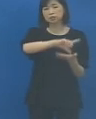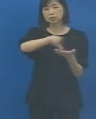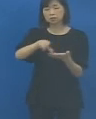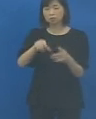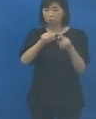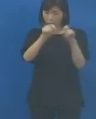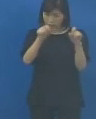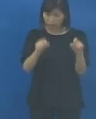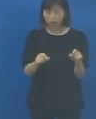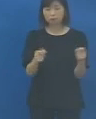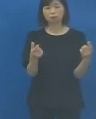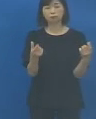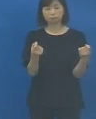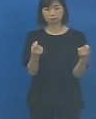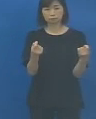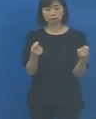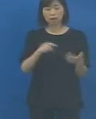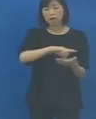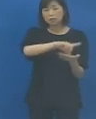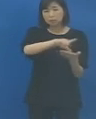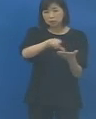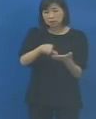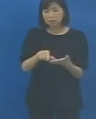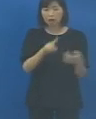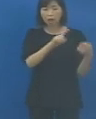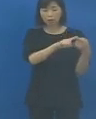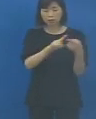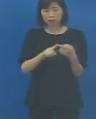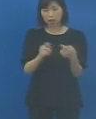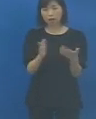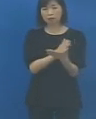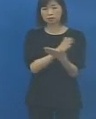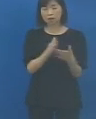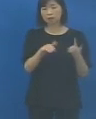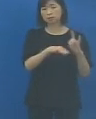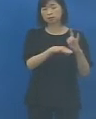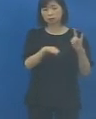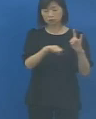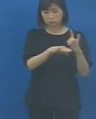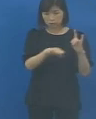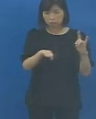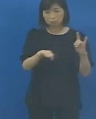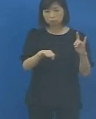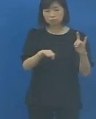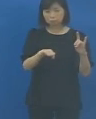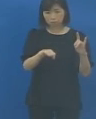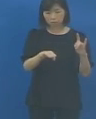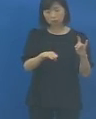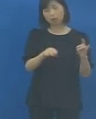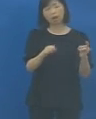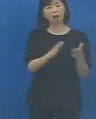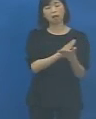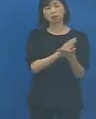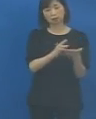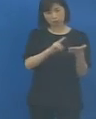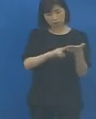ございまして、その地域に即した判断基準でやっぱり判断していくべきものだと考えます